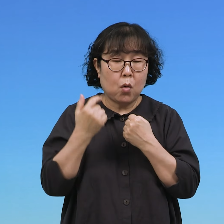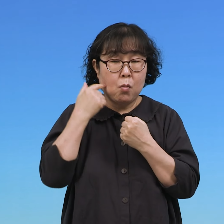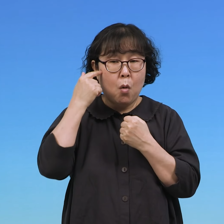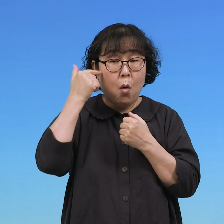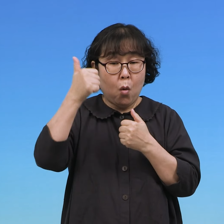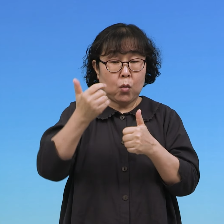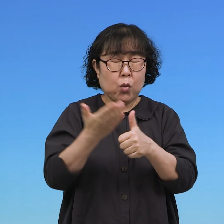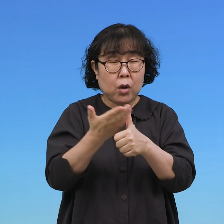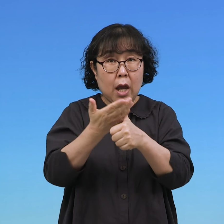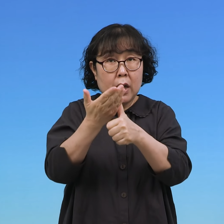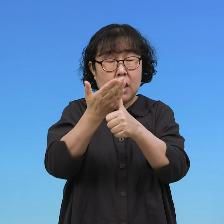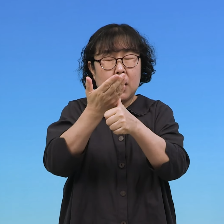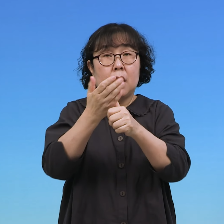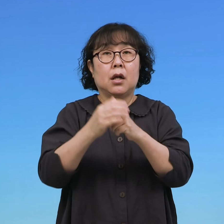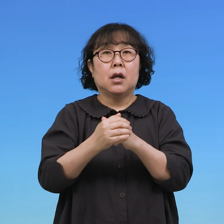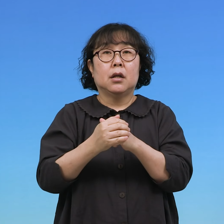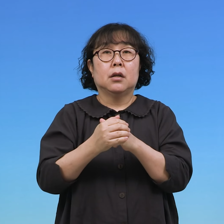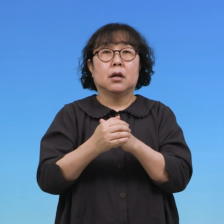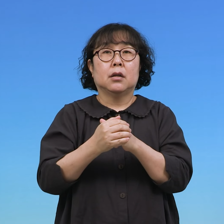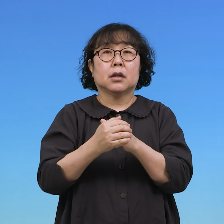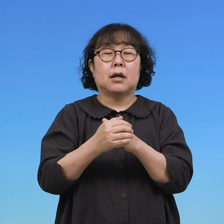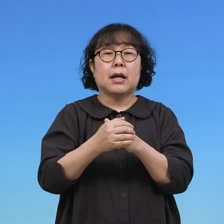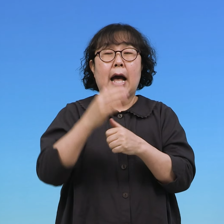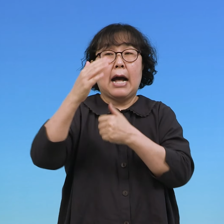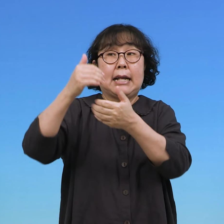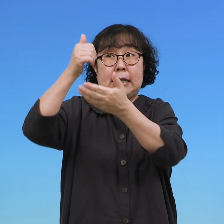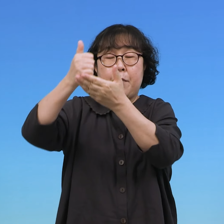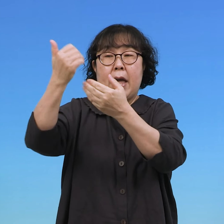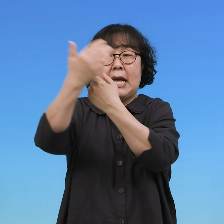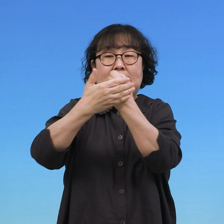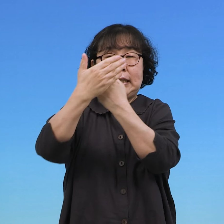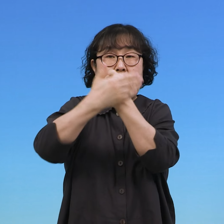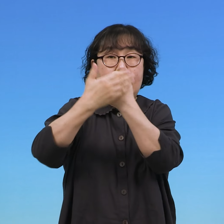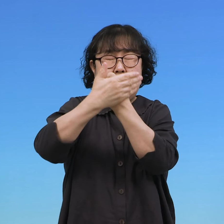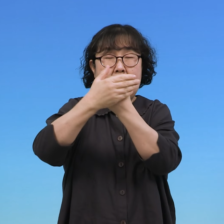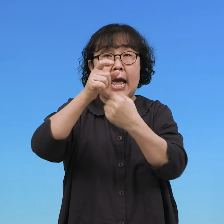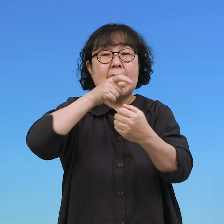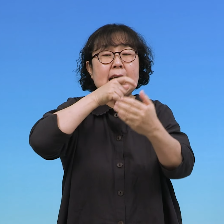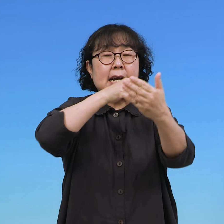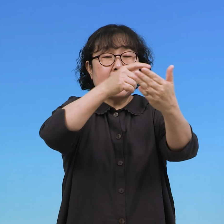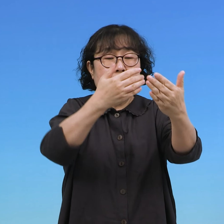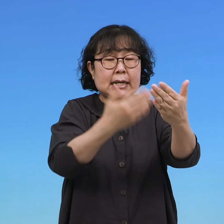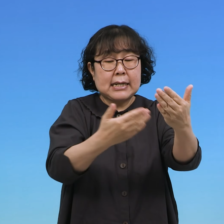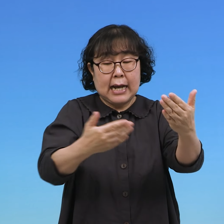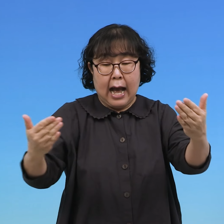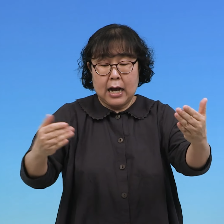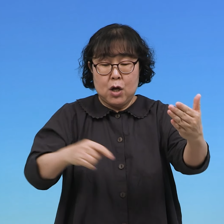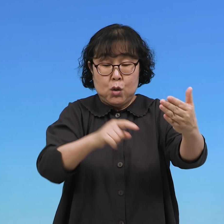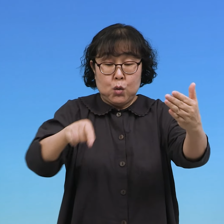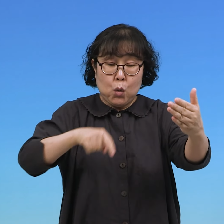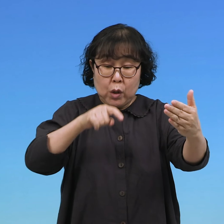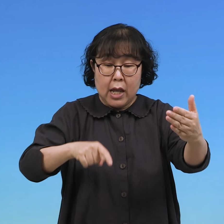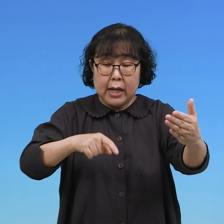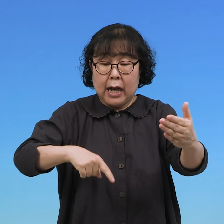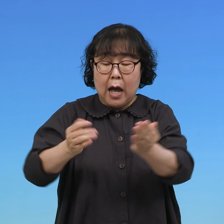목회라는 게, 이거는 그냥 도도히 흐르는 하나님 은혜의 강물에 그냥 제가 그 돛담배